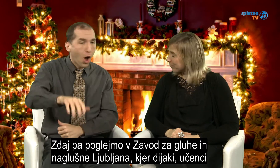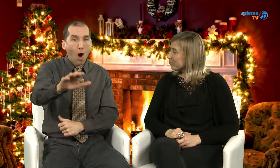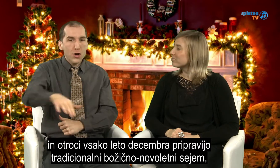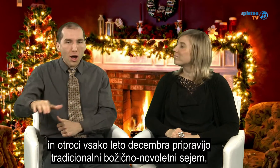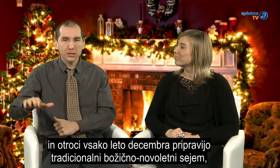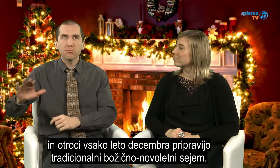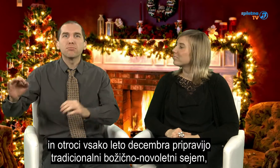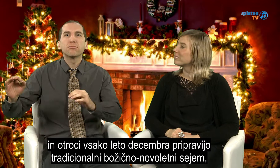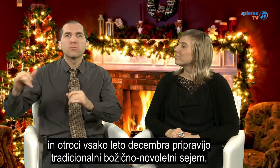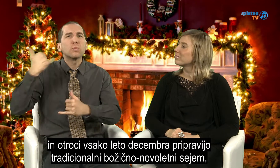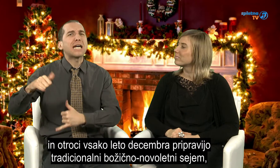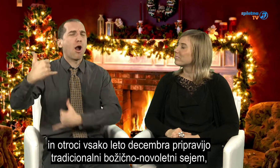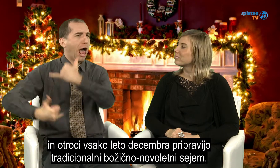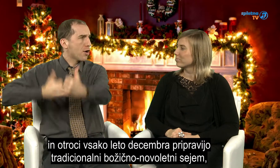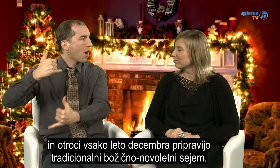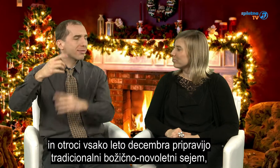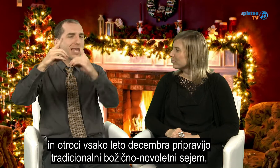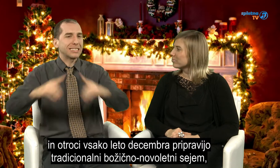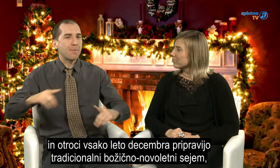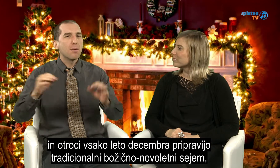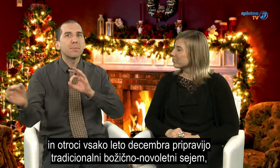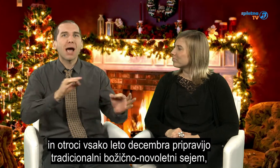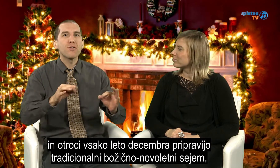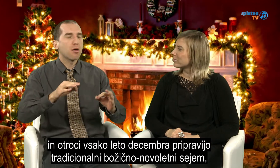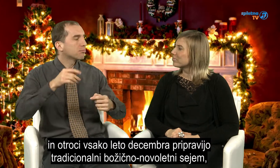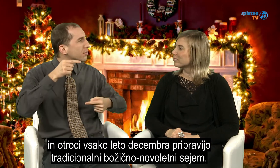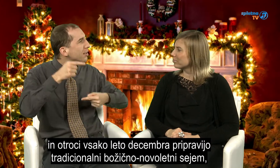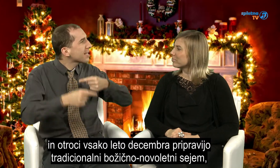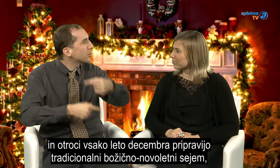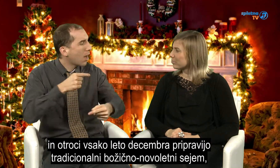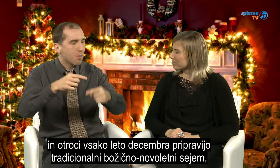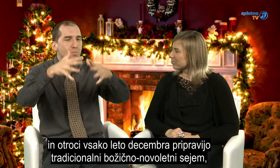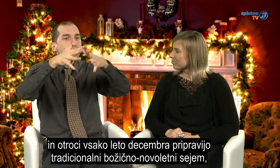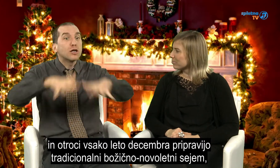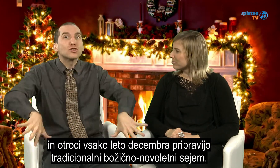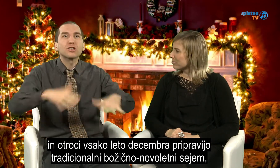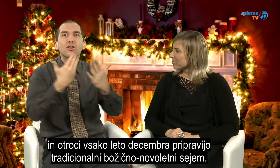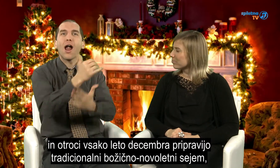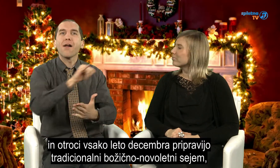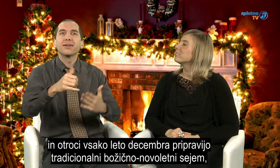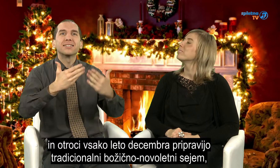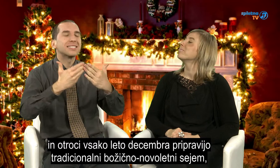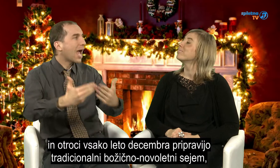pripravijo tradicionalni božično-novoletni sejem, na katerem se predstavijo s svojimi izdelki.